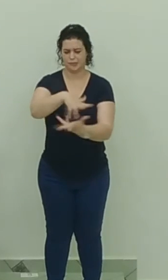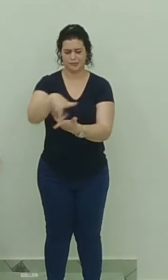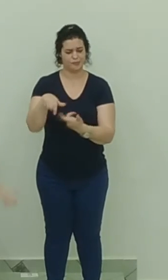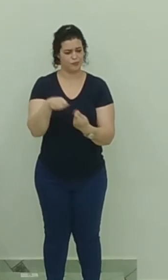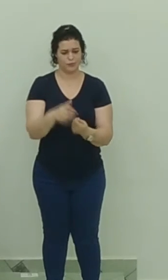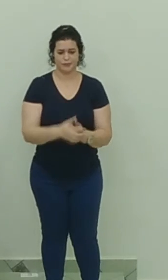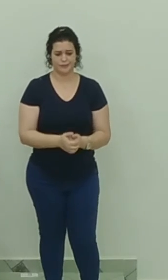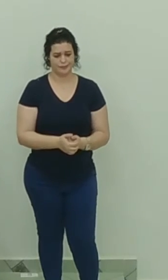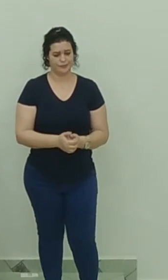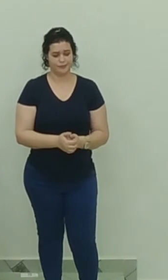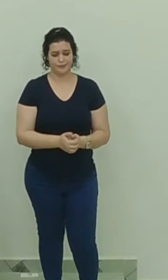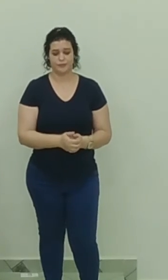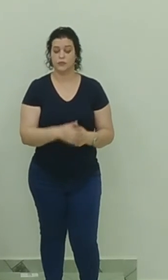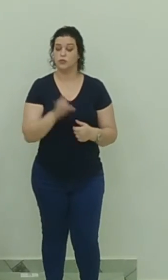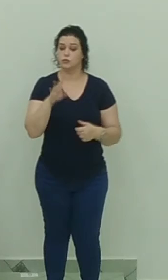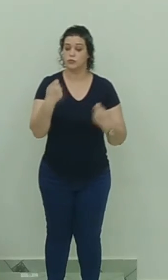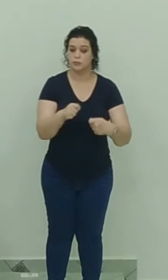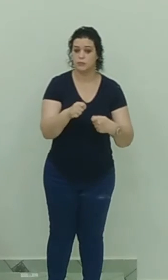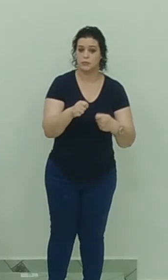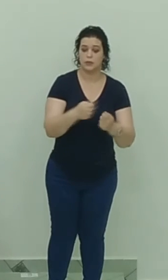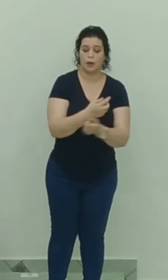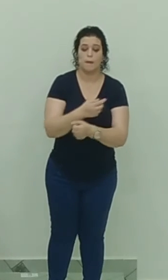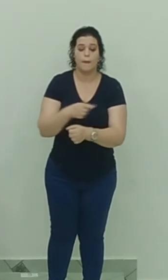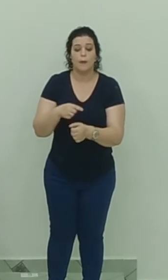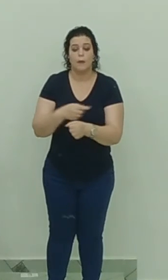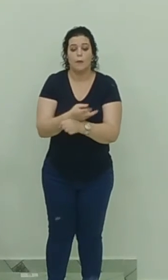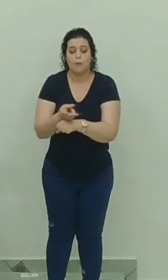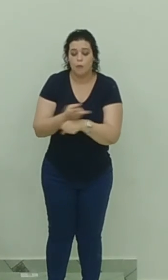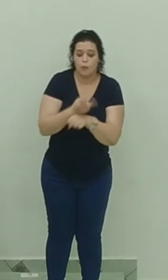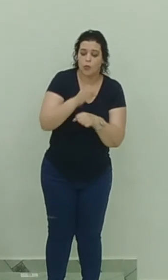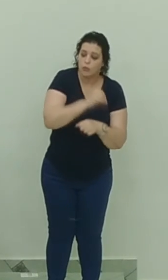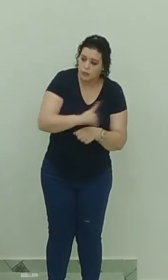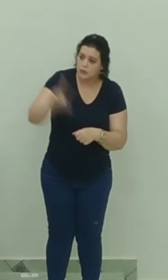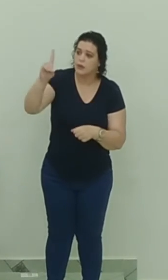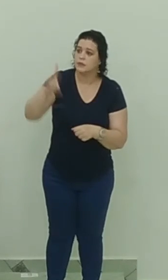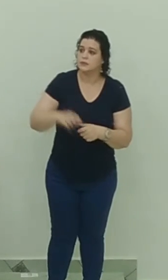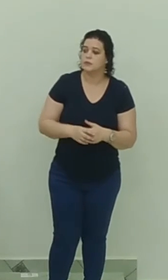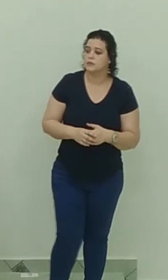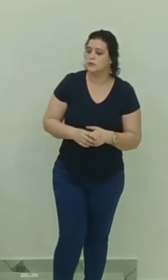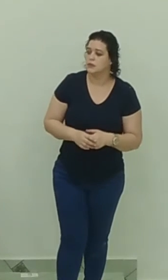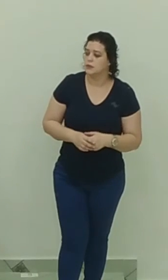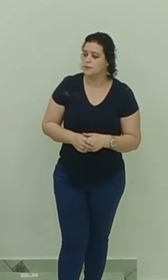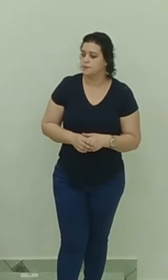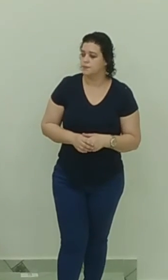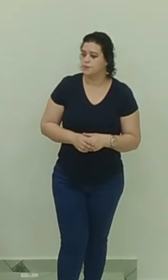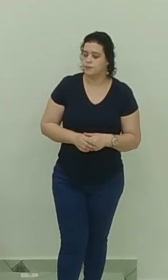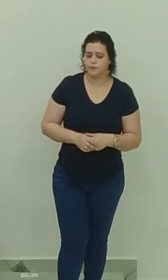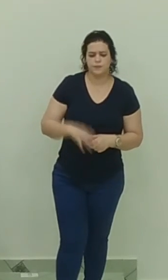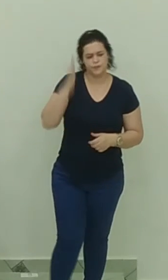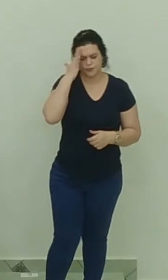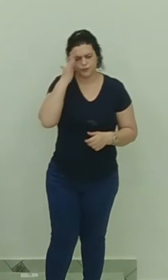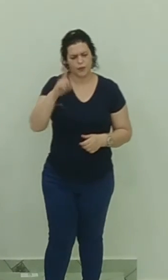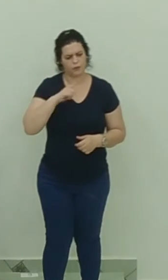gente boa, líder legal, gente santa, que um faz coisa errada aqui, outra aqui, um pastor ladrão,